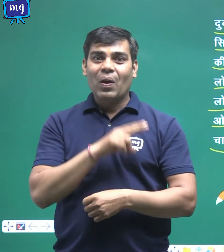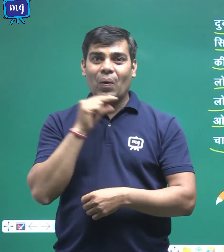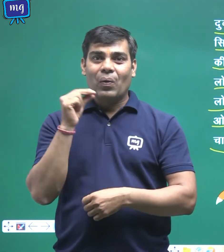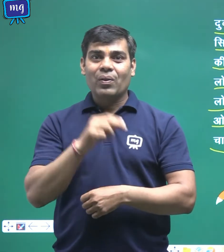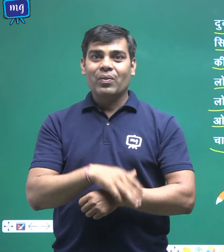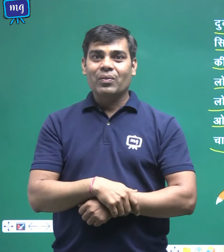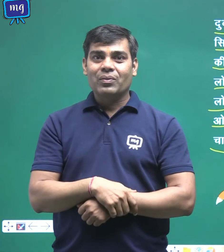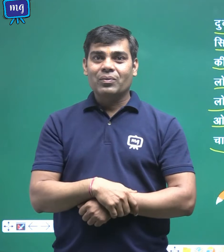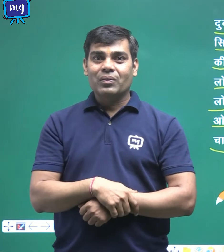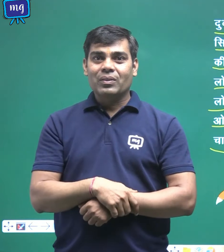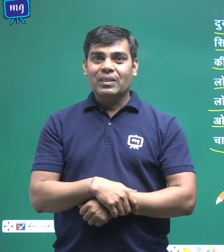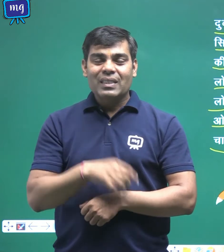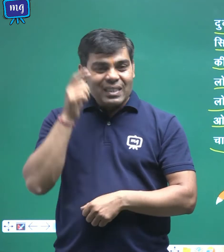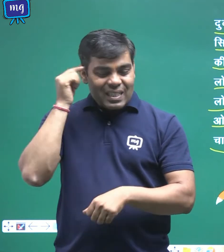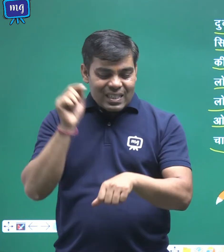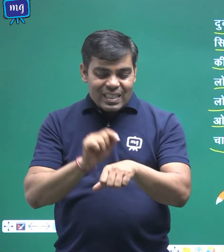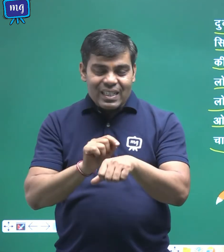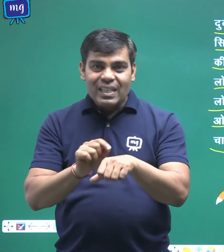और चींटे